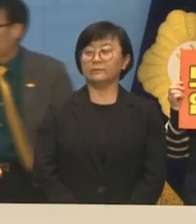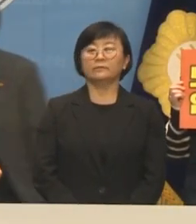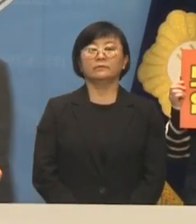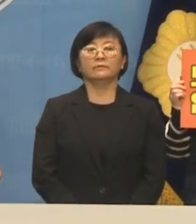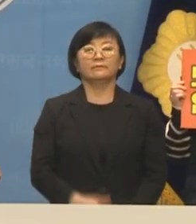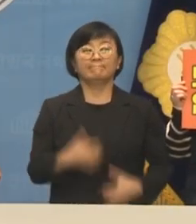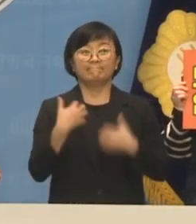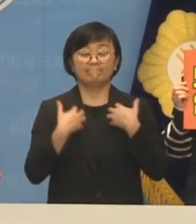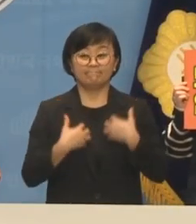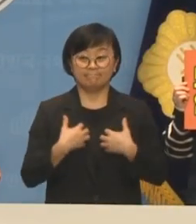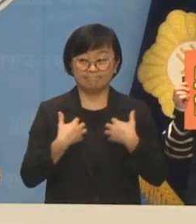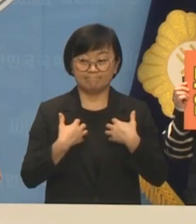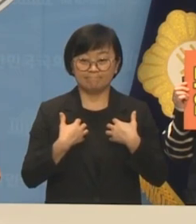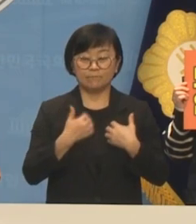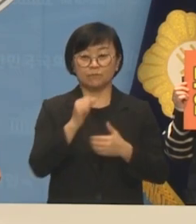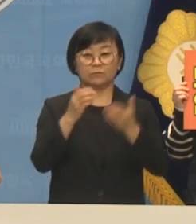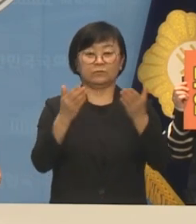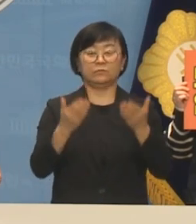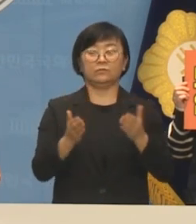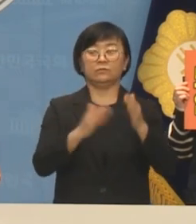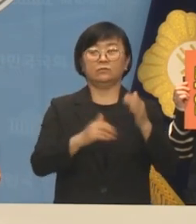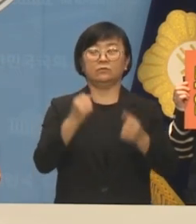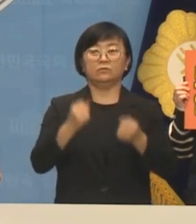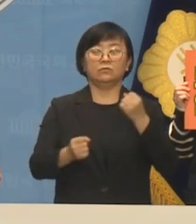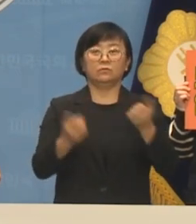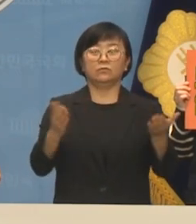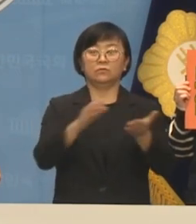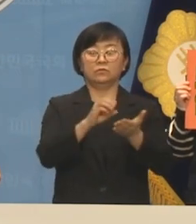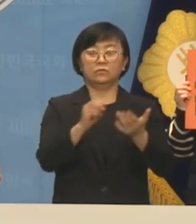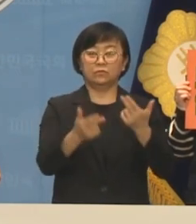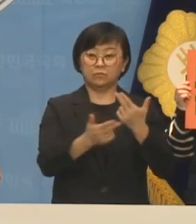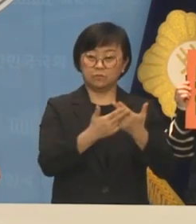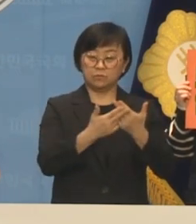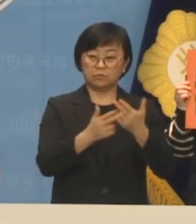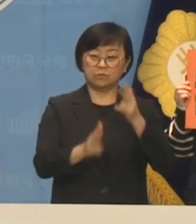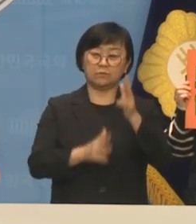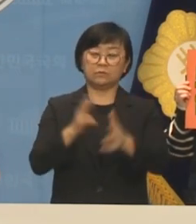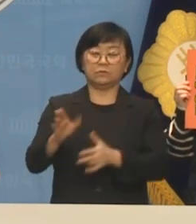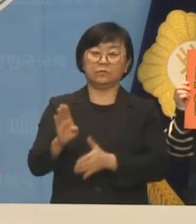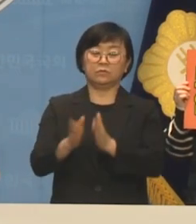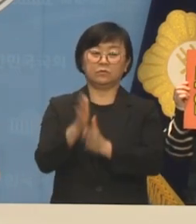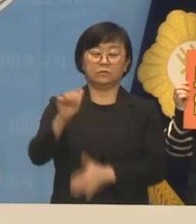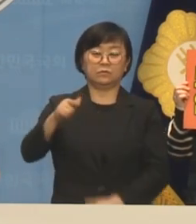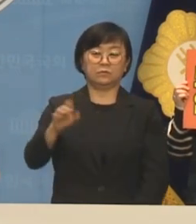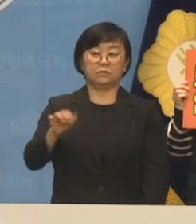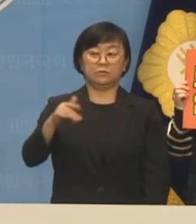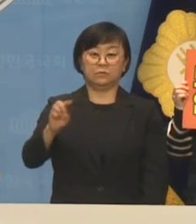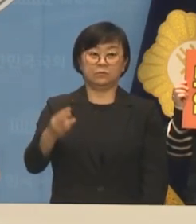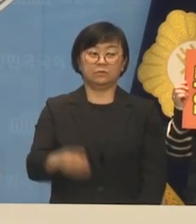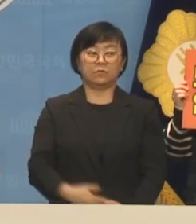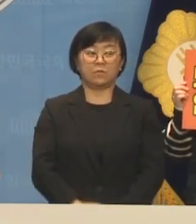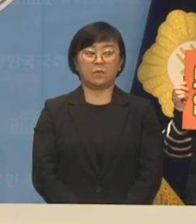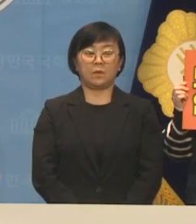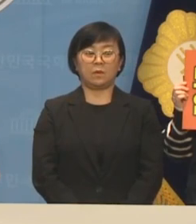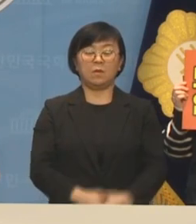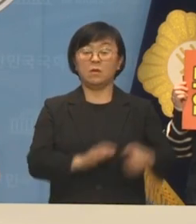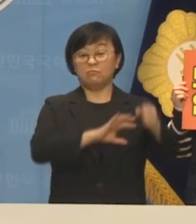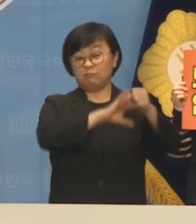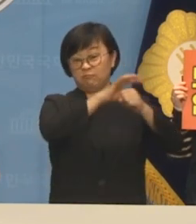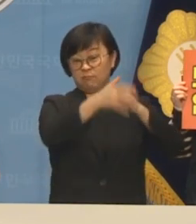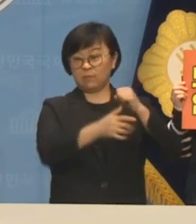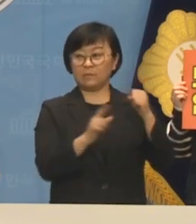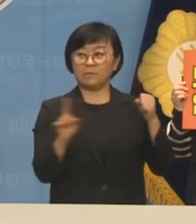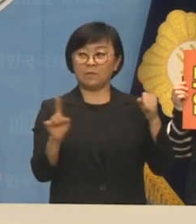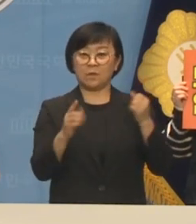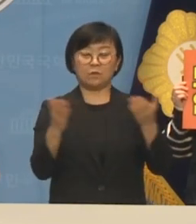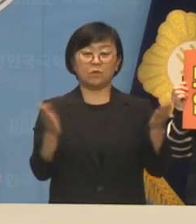네, 반갑습니다. 방금 소개받은 공공운수노조 공공기관 사업본부장 강철입니다. 전